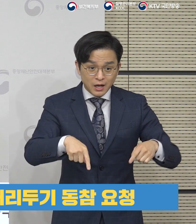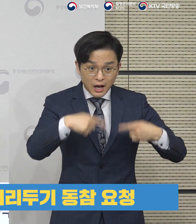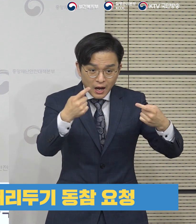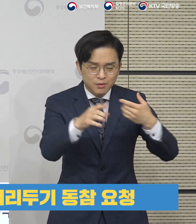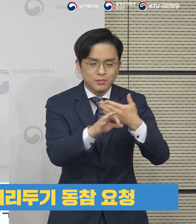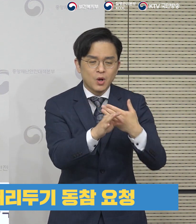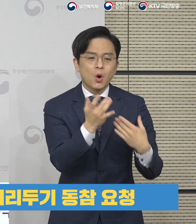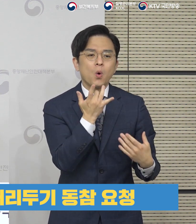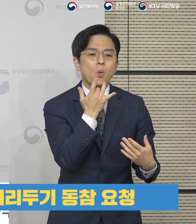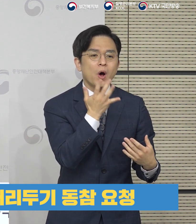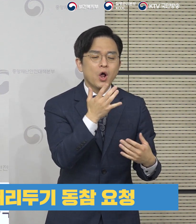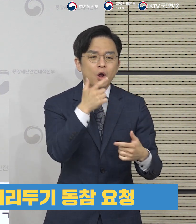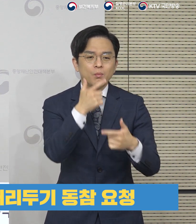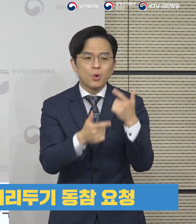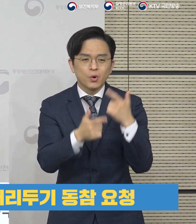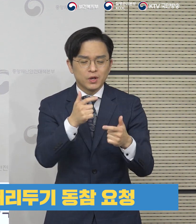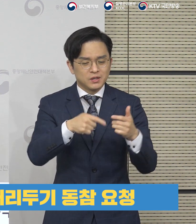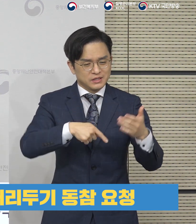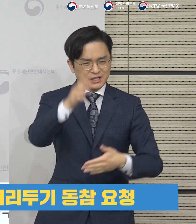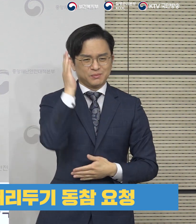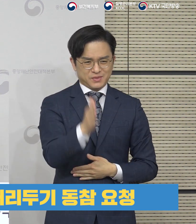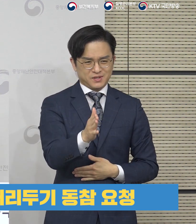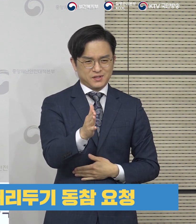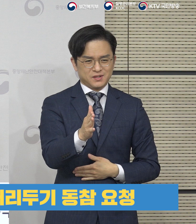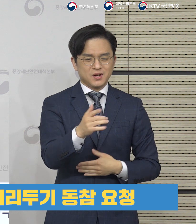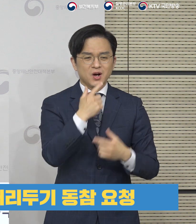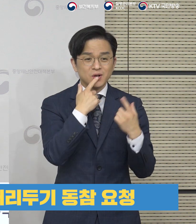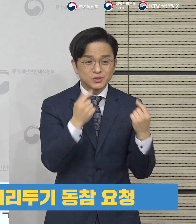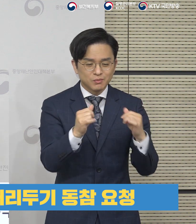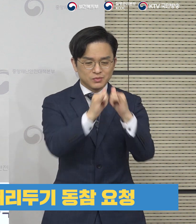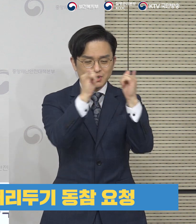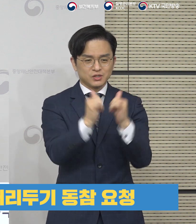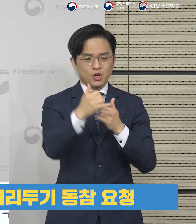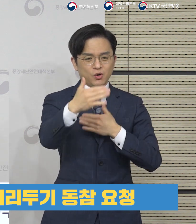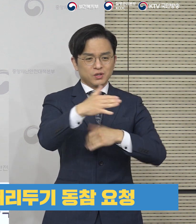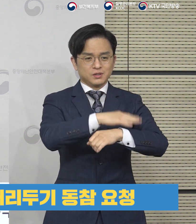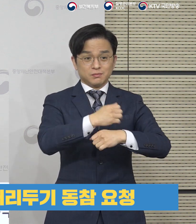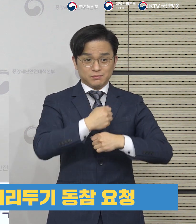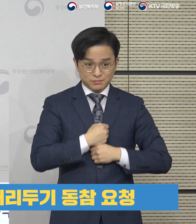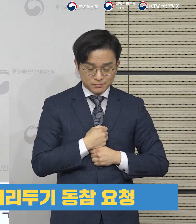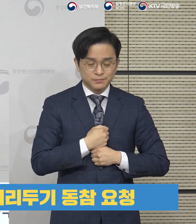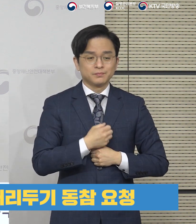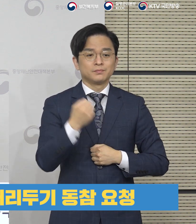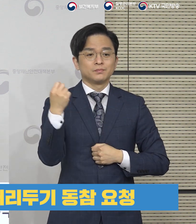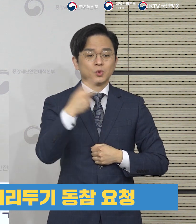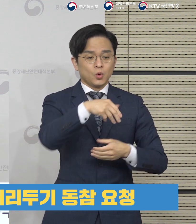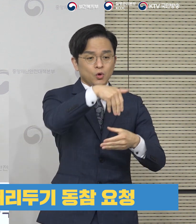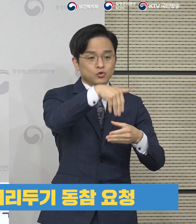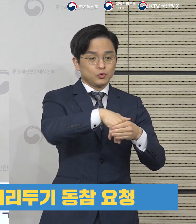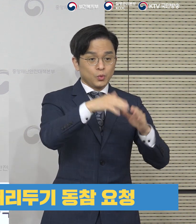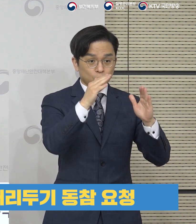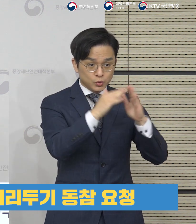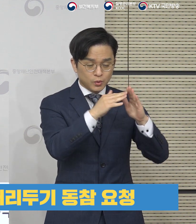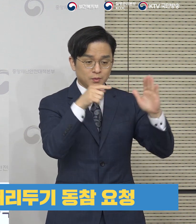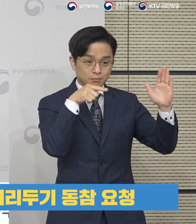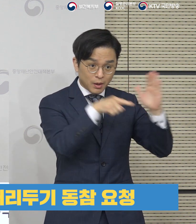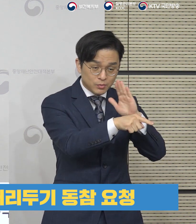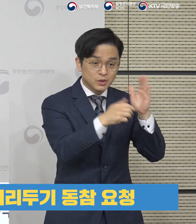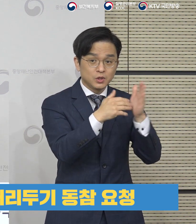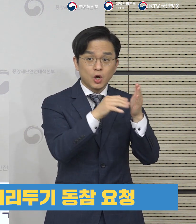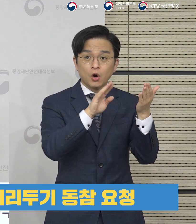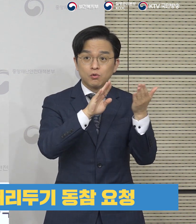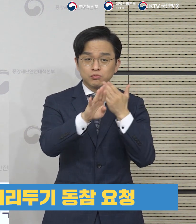전후로는 더욱더 외출을 자제하는 등 사회적 거리두기에 힘써주기를 당부드리며 투표를 마친 후에도